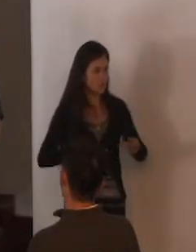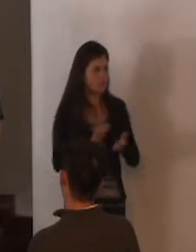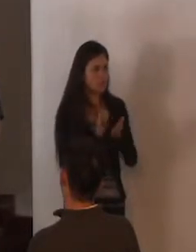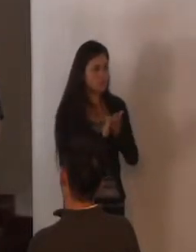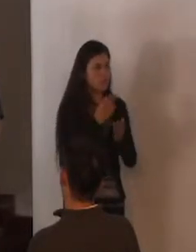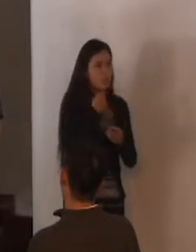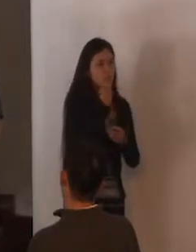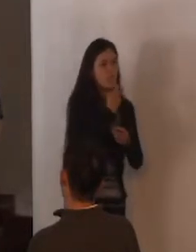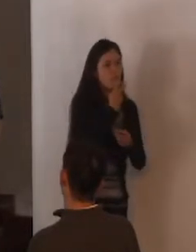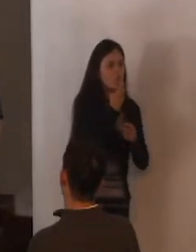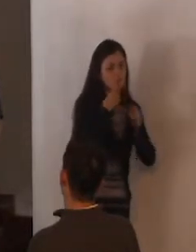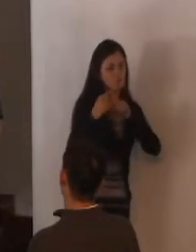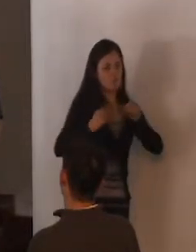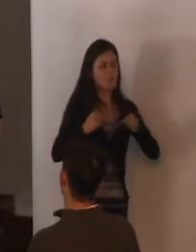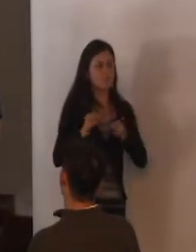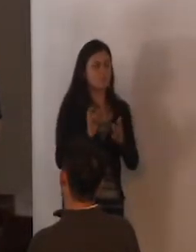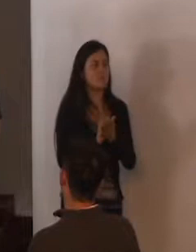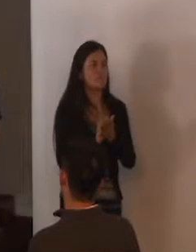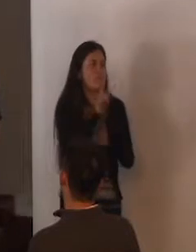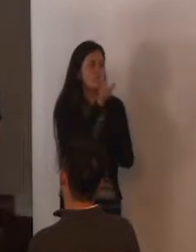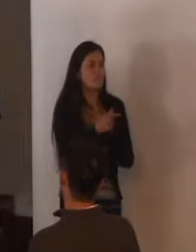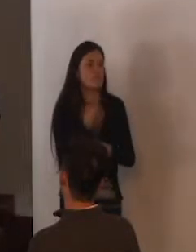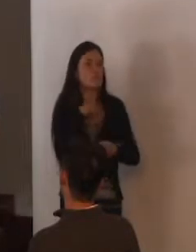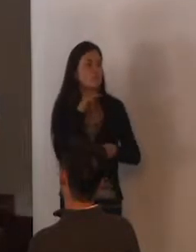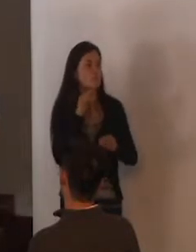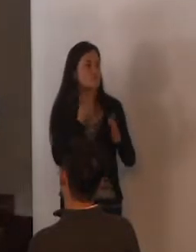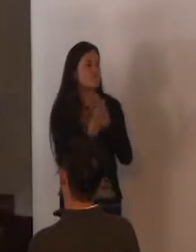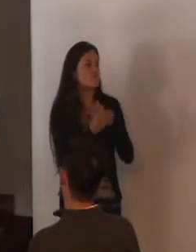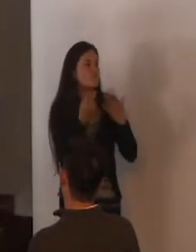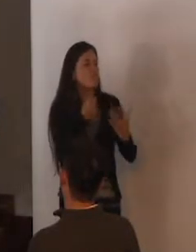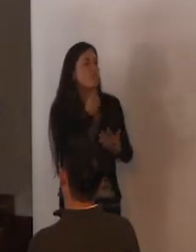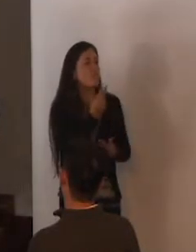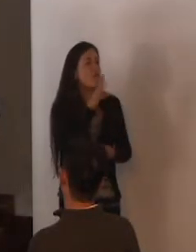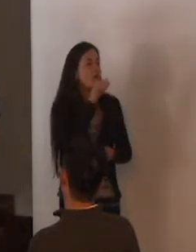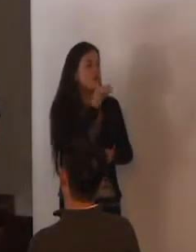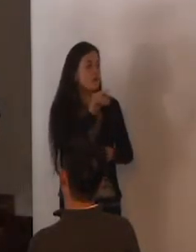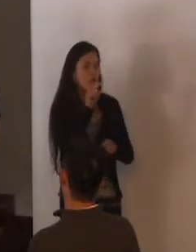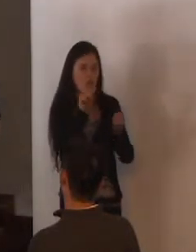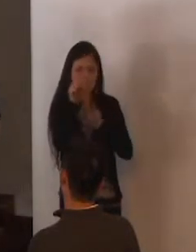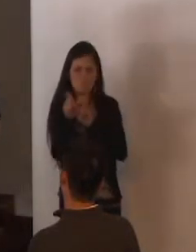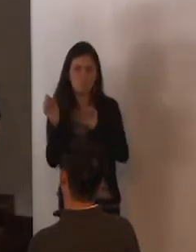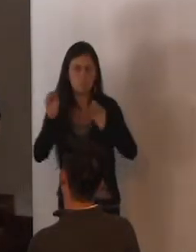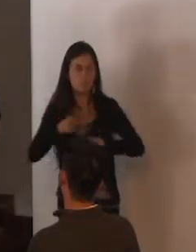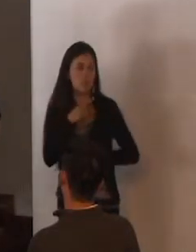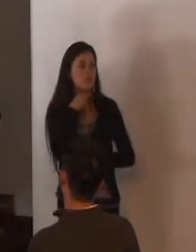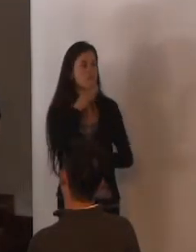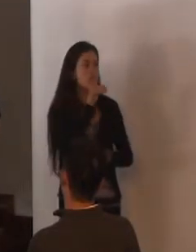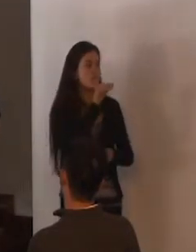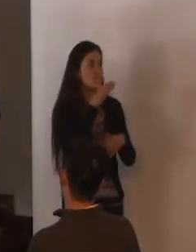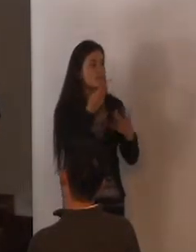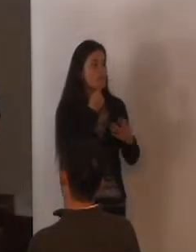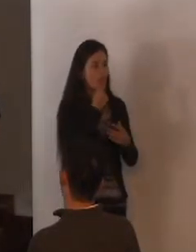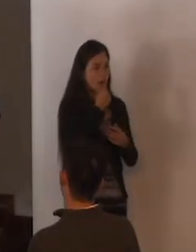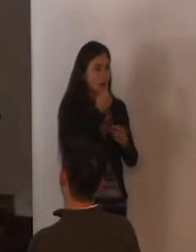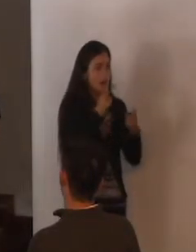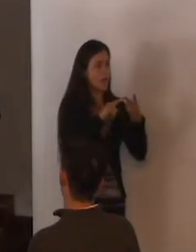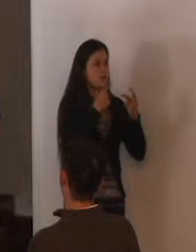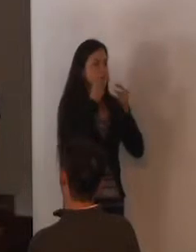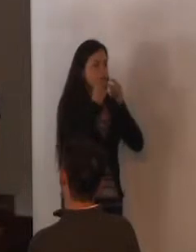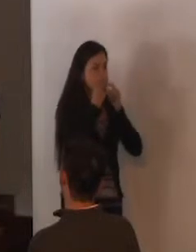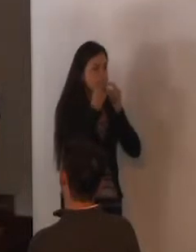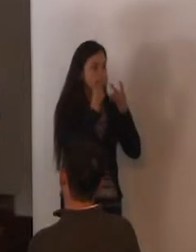fonoarticuladores. En este momento, por ejemplo, para nosotros hablar, algunas de las personas que estamos acá, movemos la lengua,